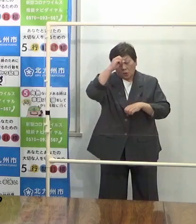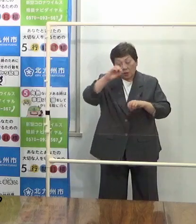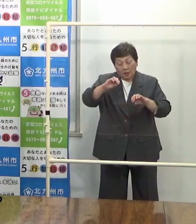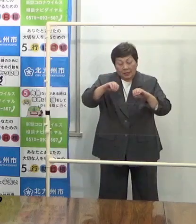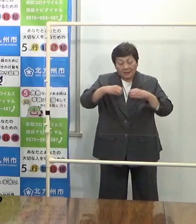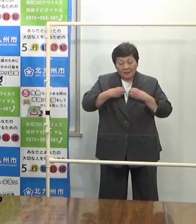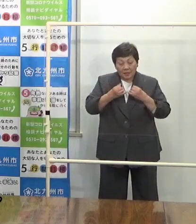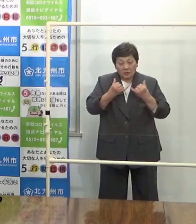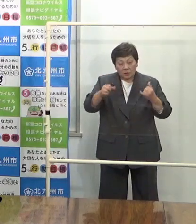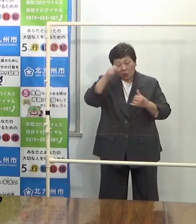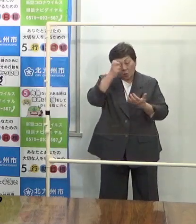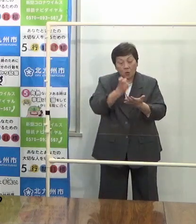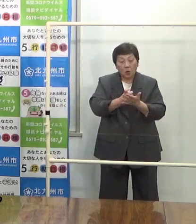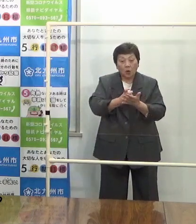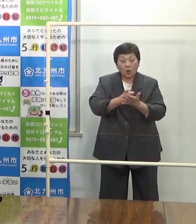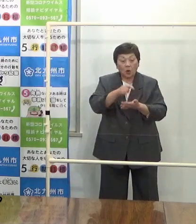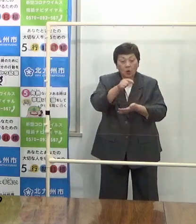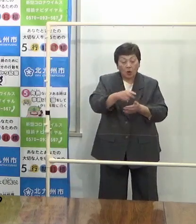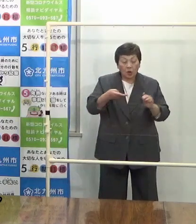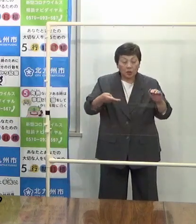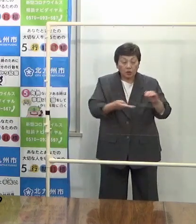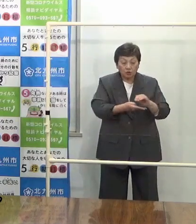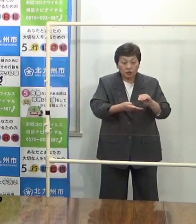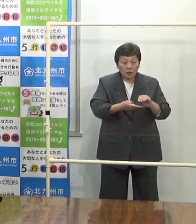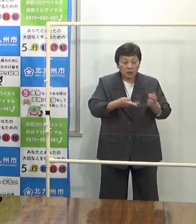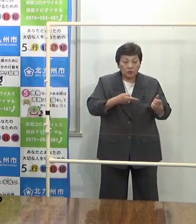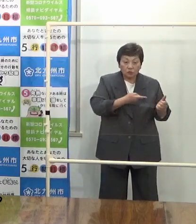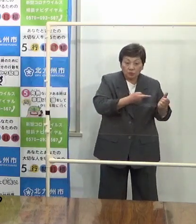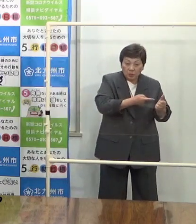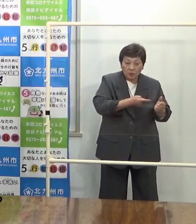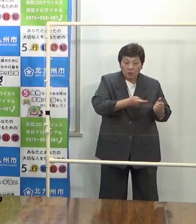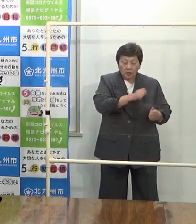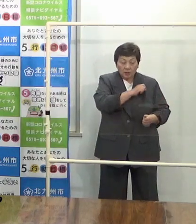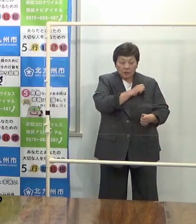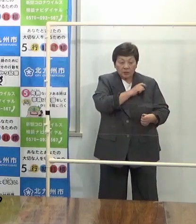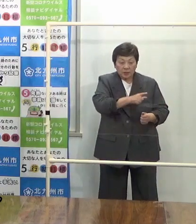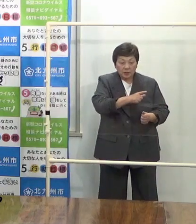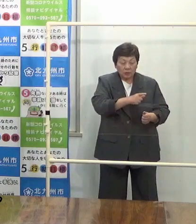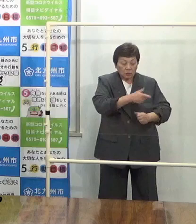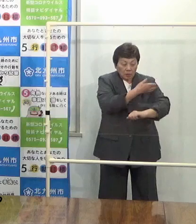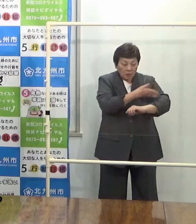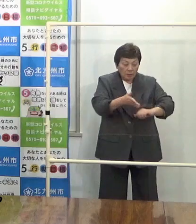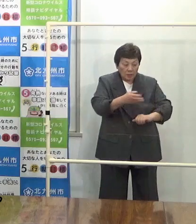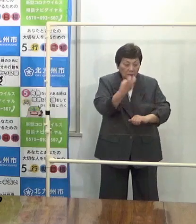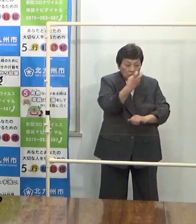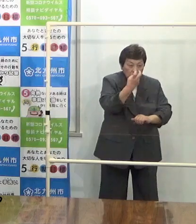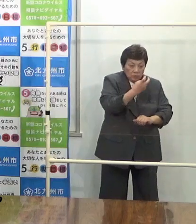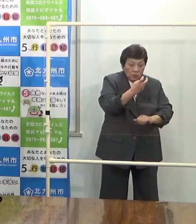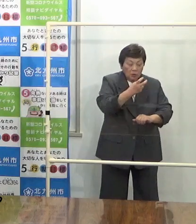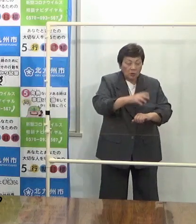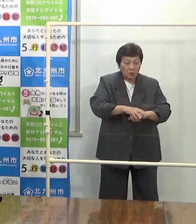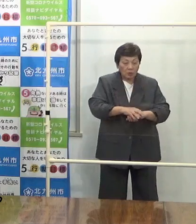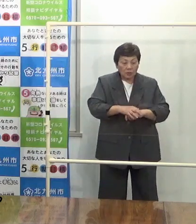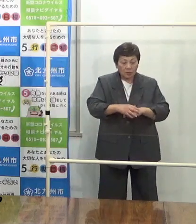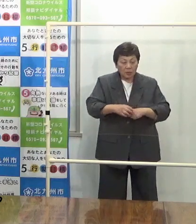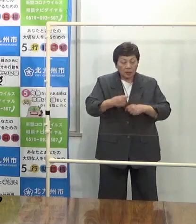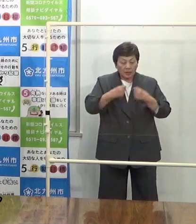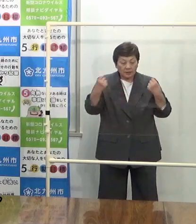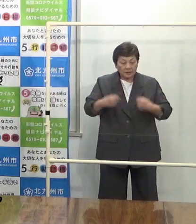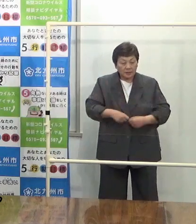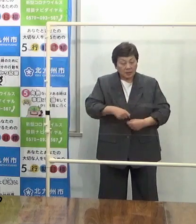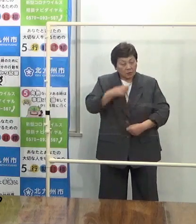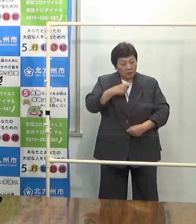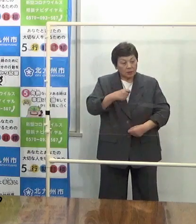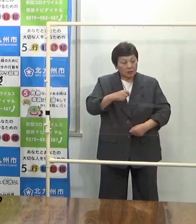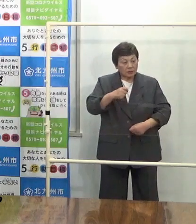正の中には、入院の勧告、積極的な疫学調査について正当な理由がなく拒む